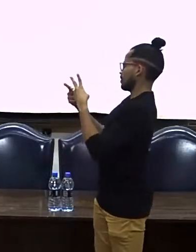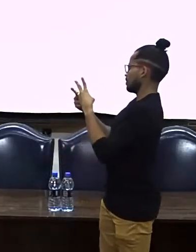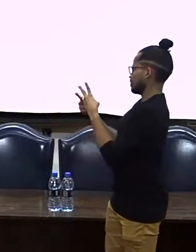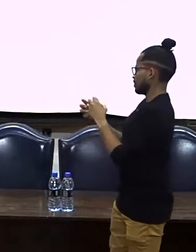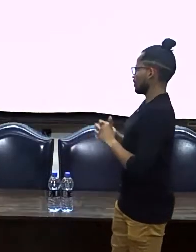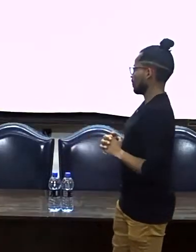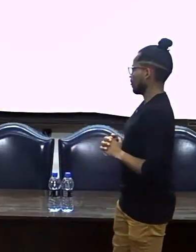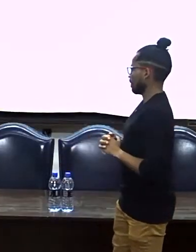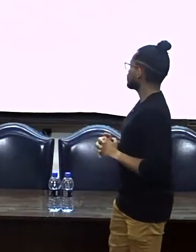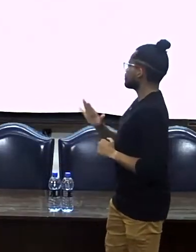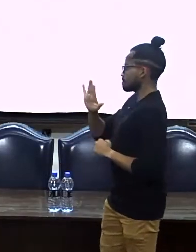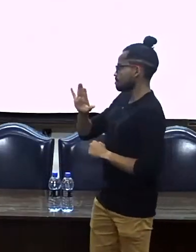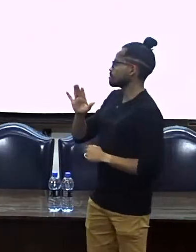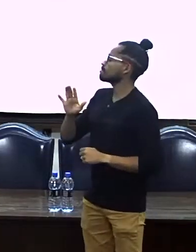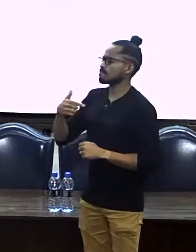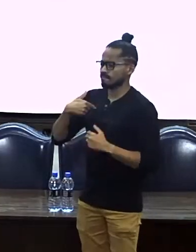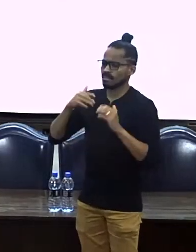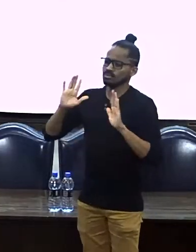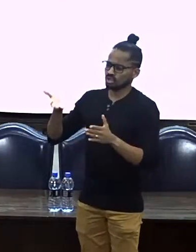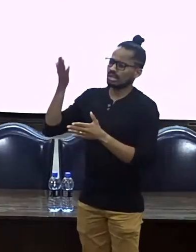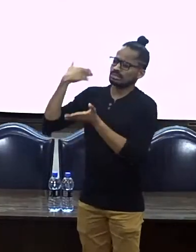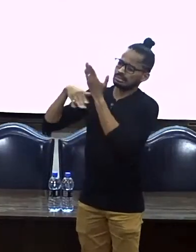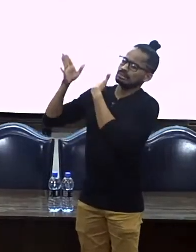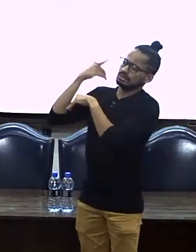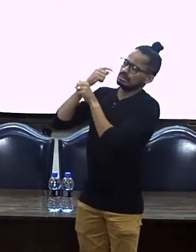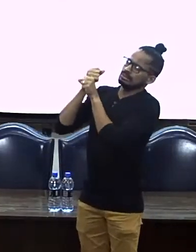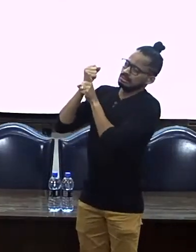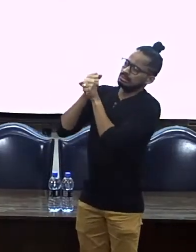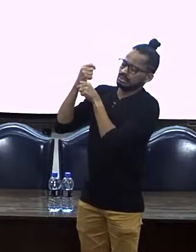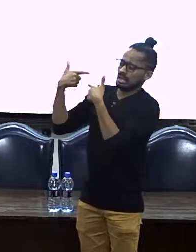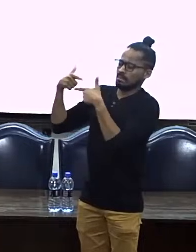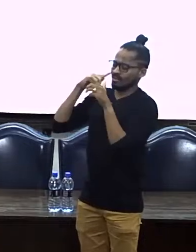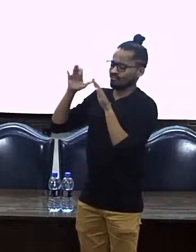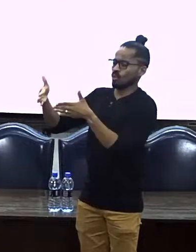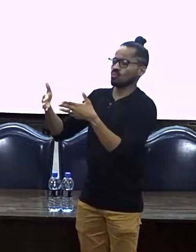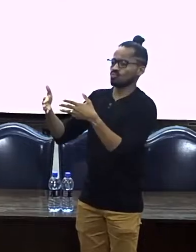I have worked many decades on this part.